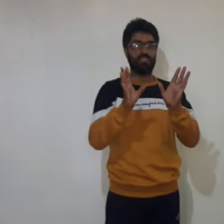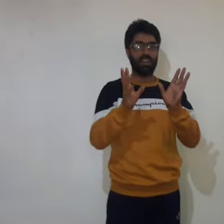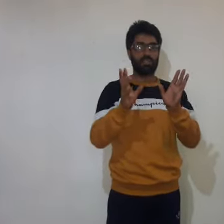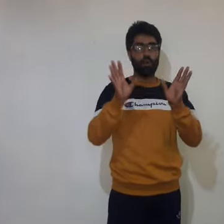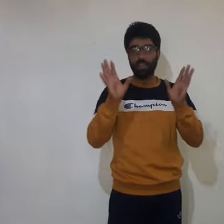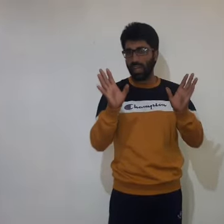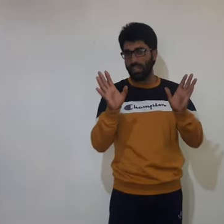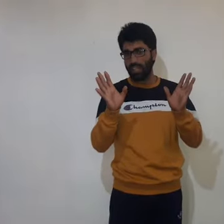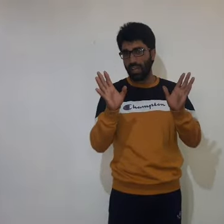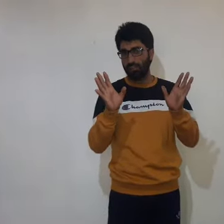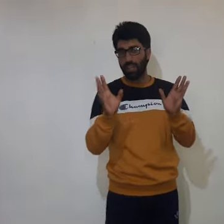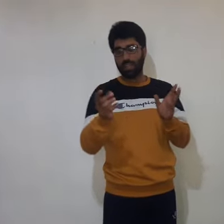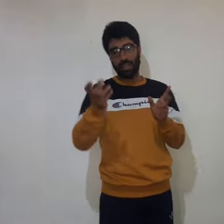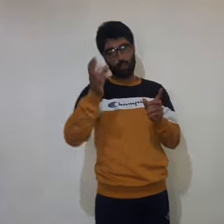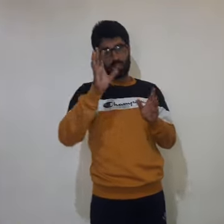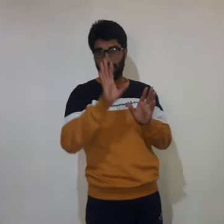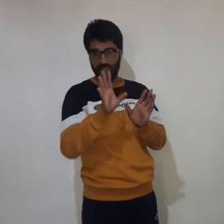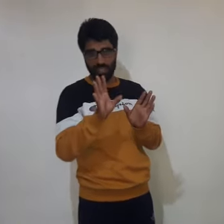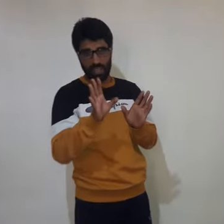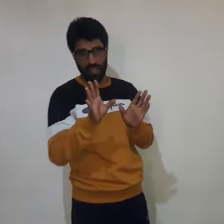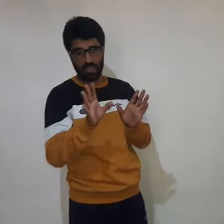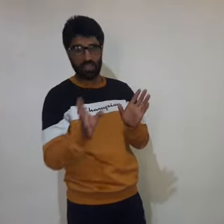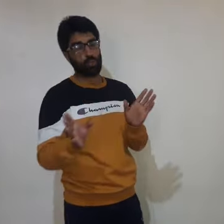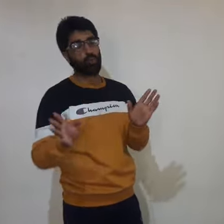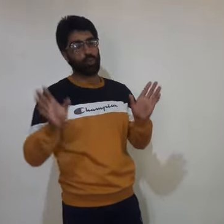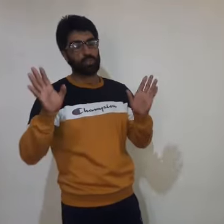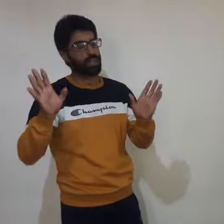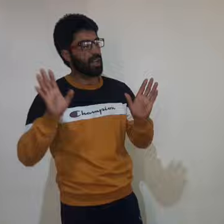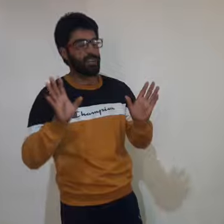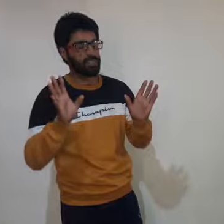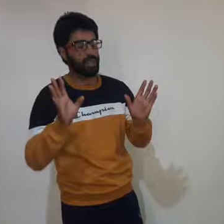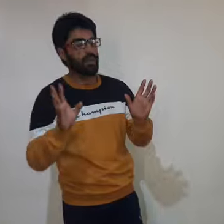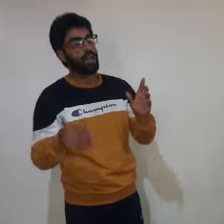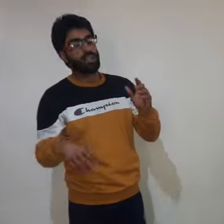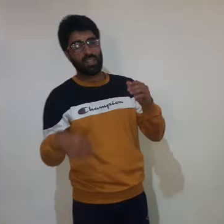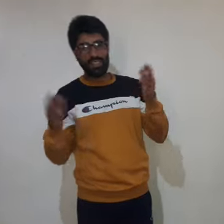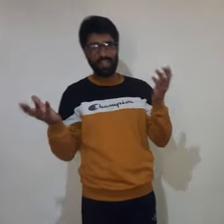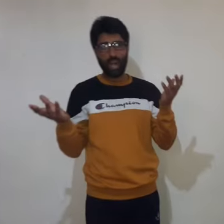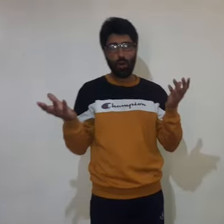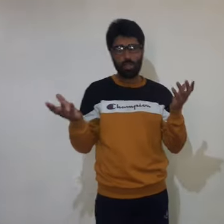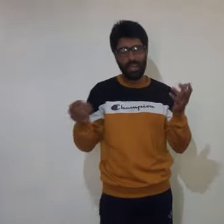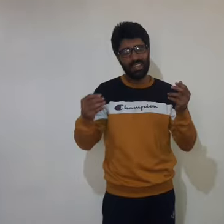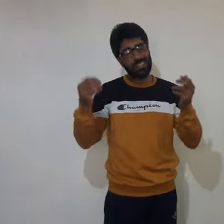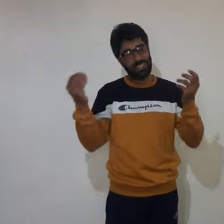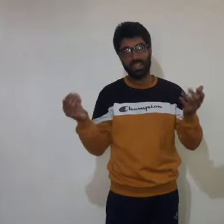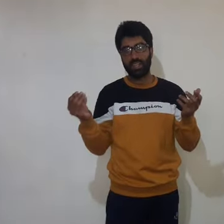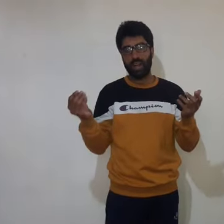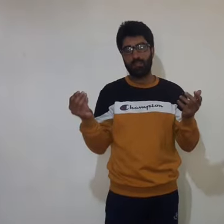फैलेगी। दो वजह है इसके, या तो स्नीजिंग से या तो क्लोज कंटैक्ट से। स्नीजिंग क्या होती है? छींकना।